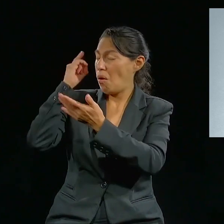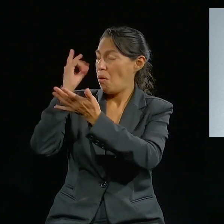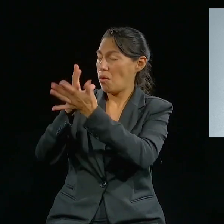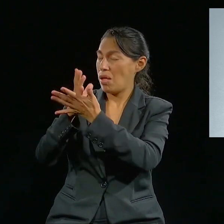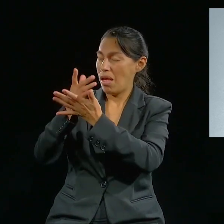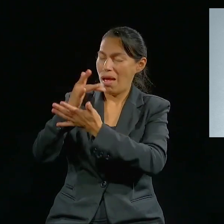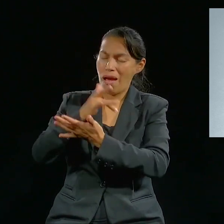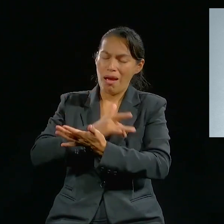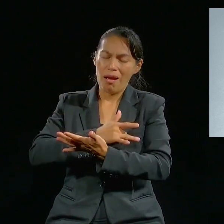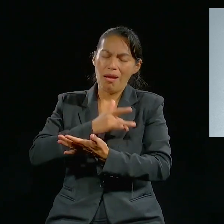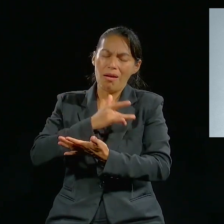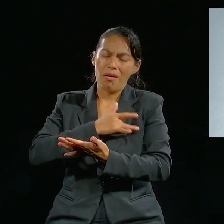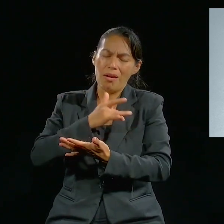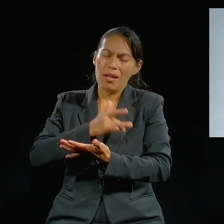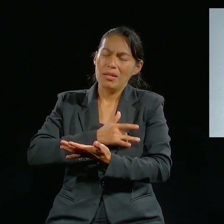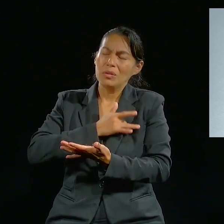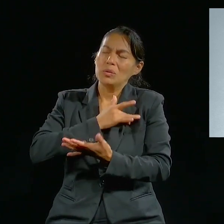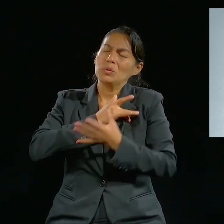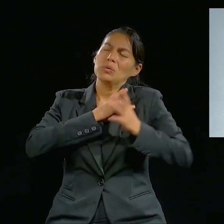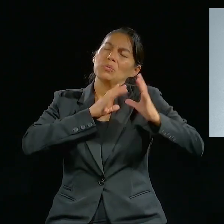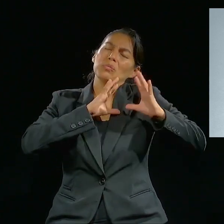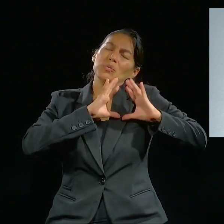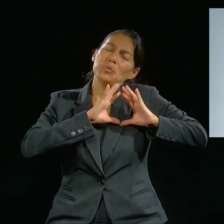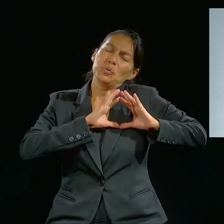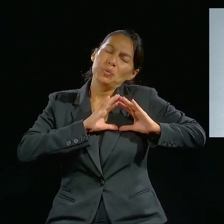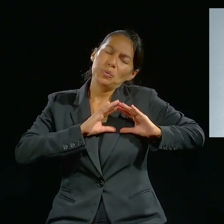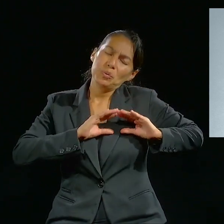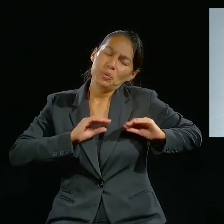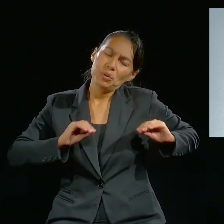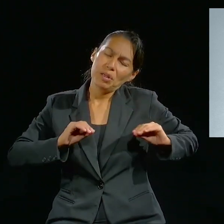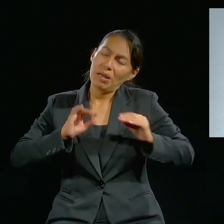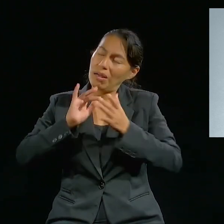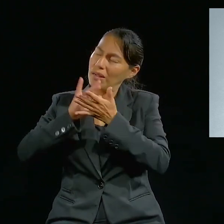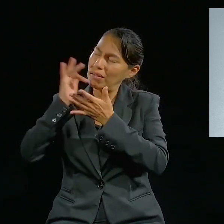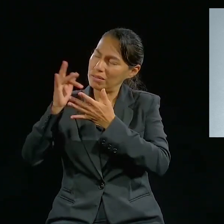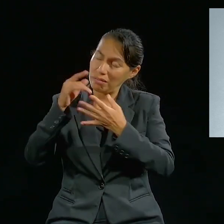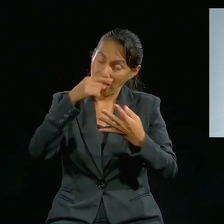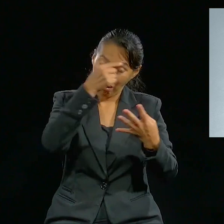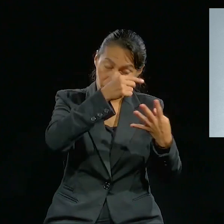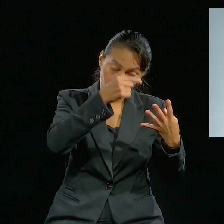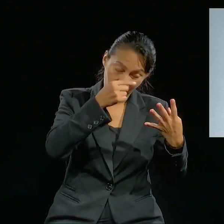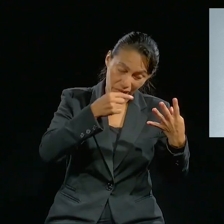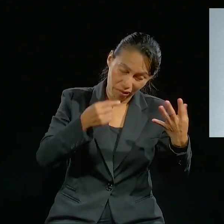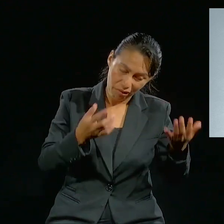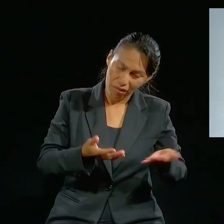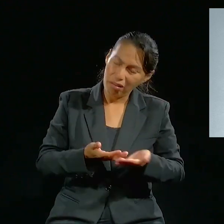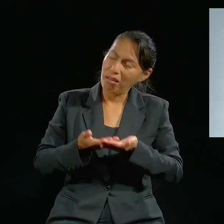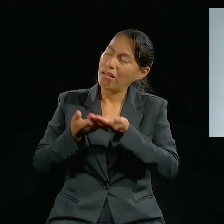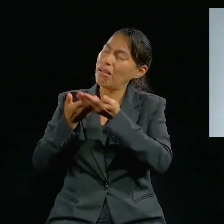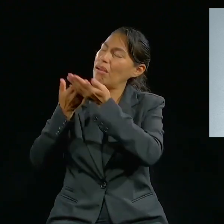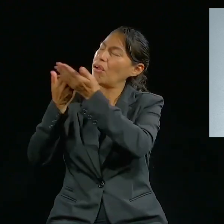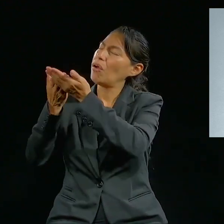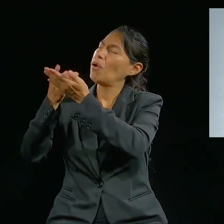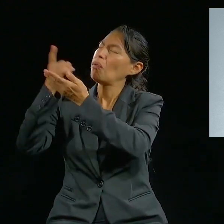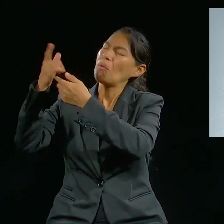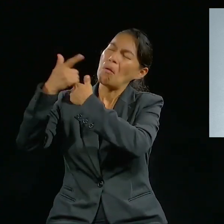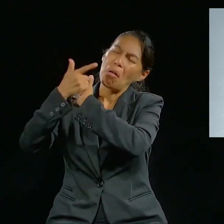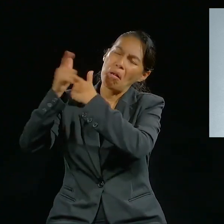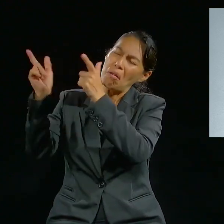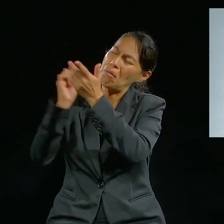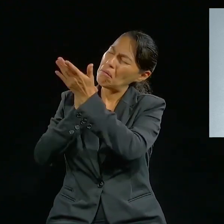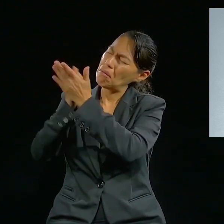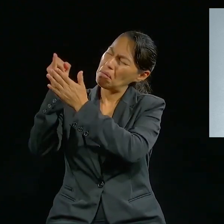nuestro corazón puede sentir alivio todo esto lo ponemos en tus manos señor haz como tú lo prefieras padre